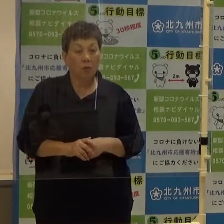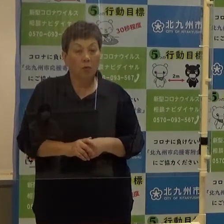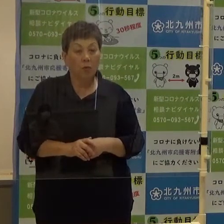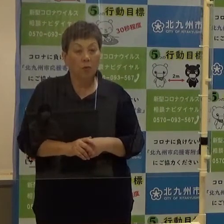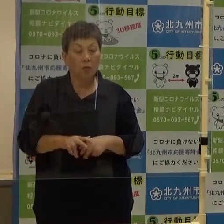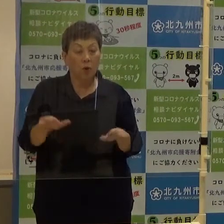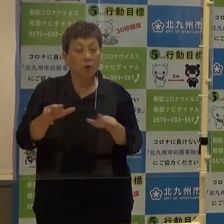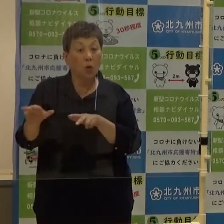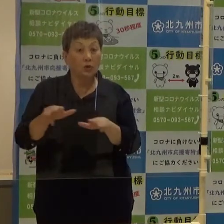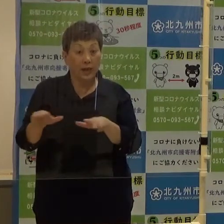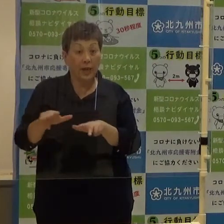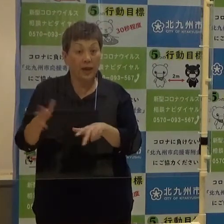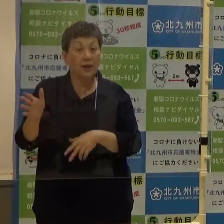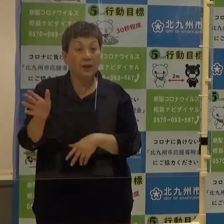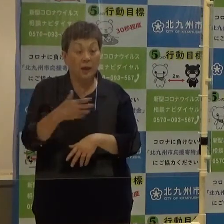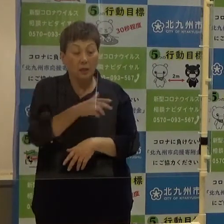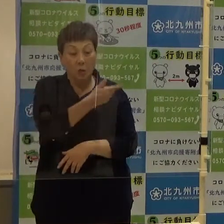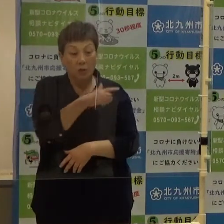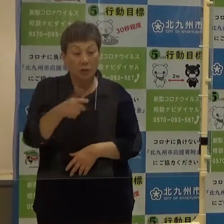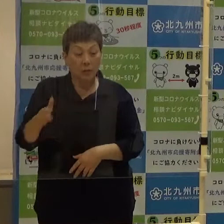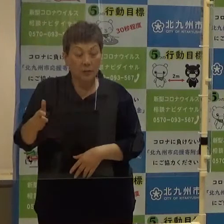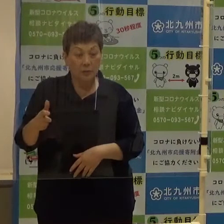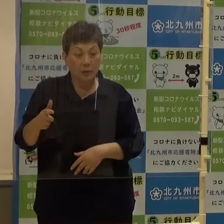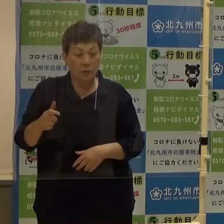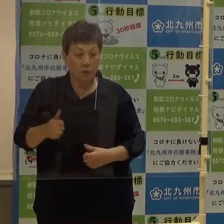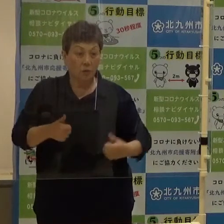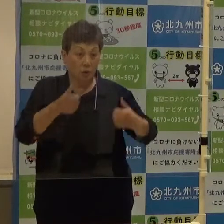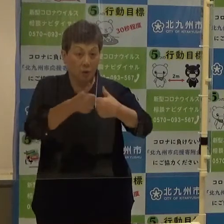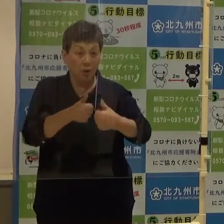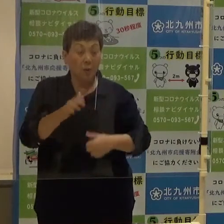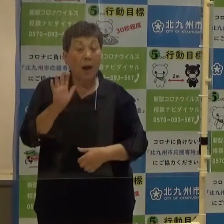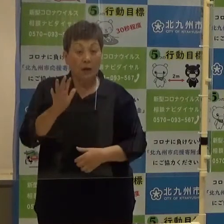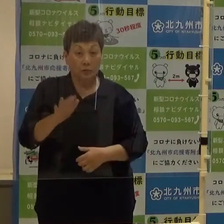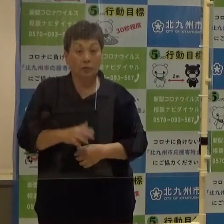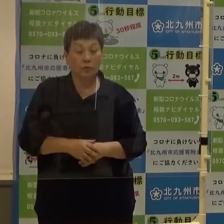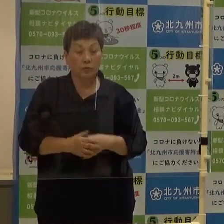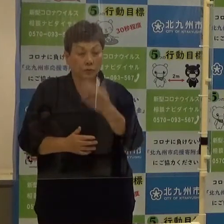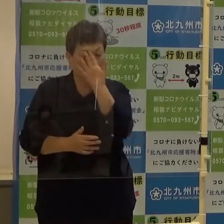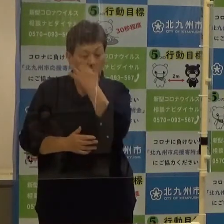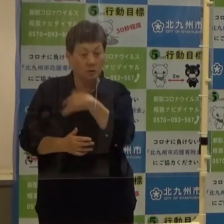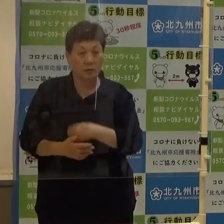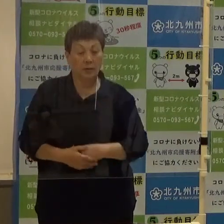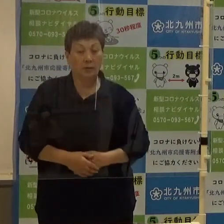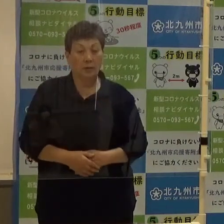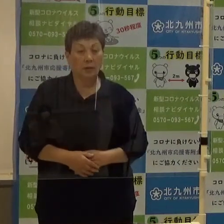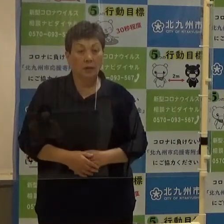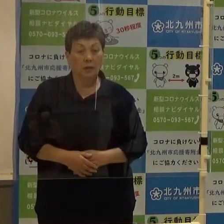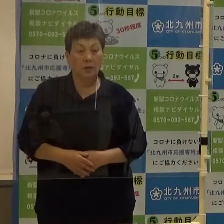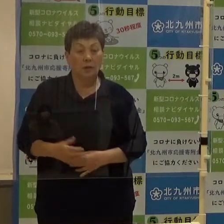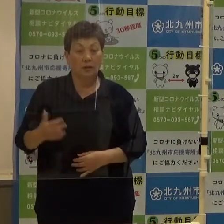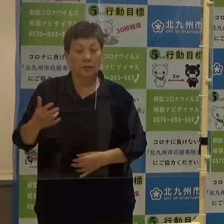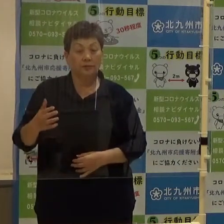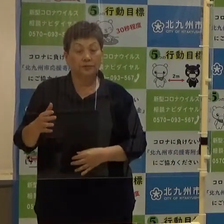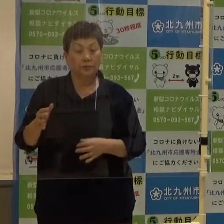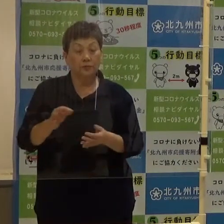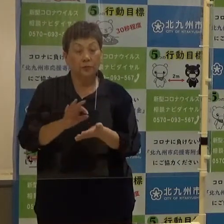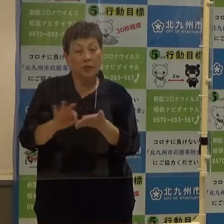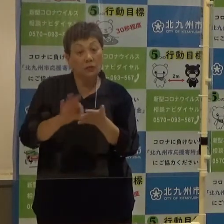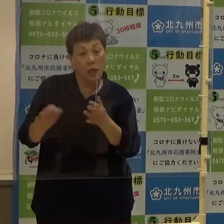行政からのさまざまなアプローチはもちろんあるわけでありますが、消費者は賢明であります